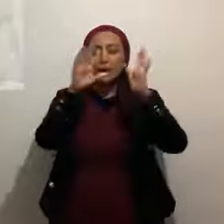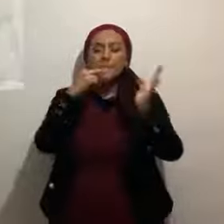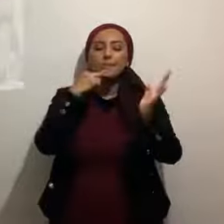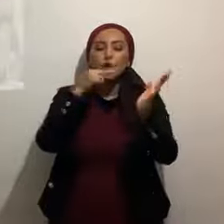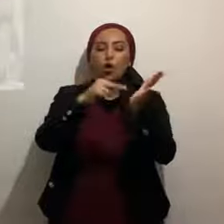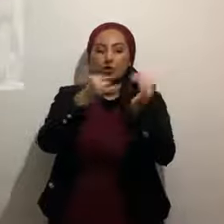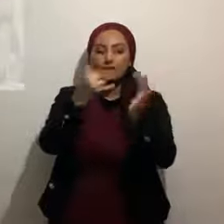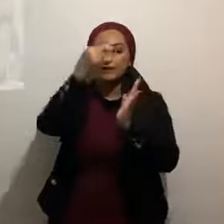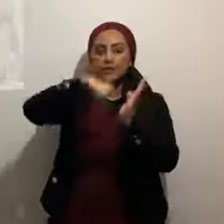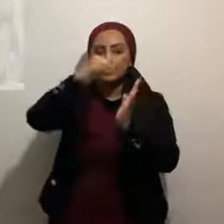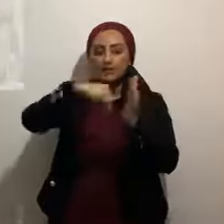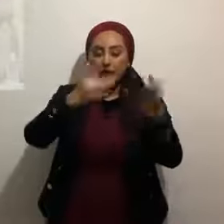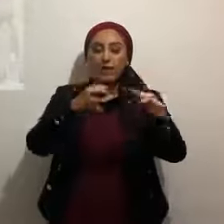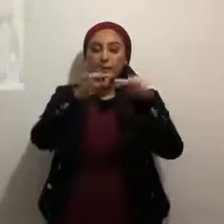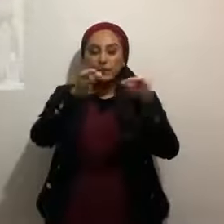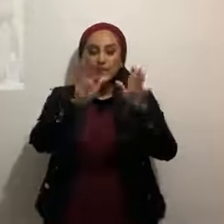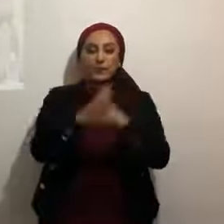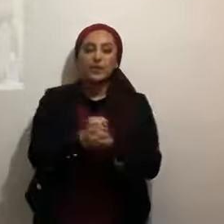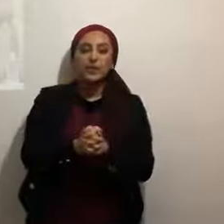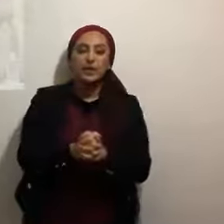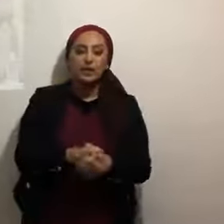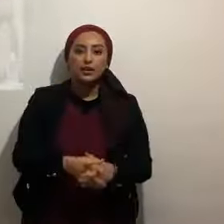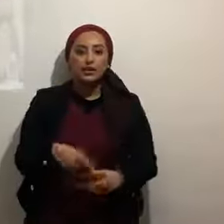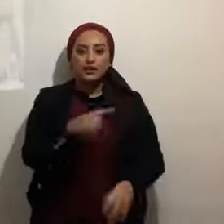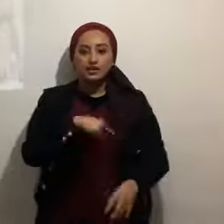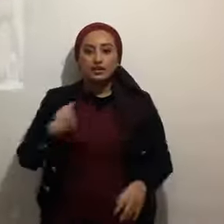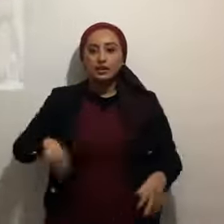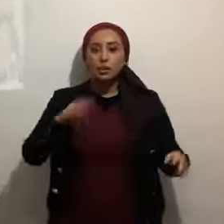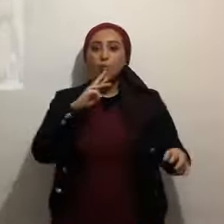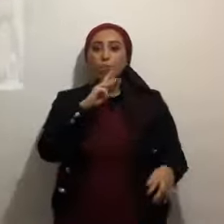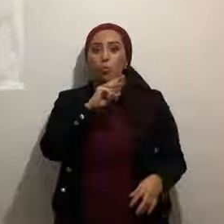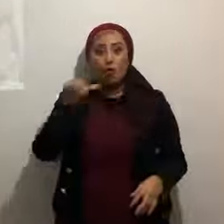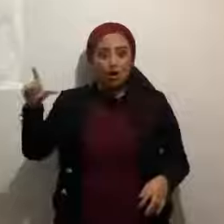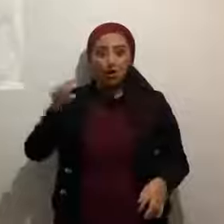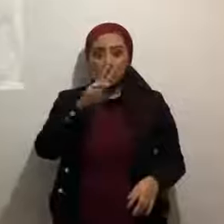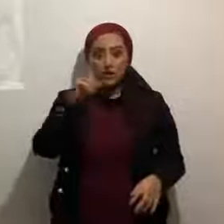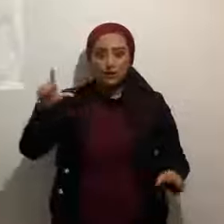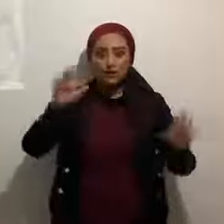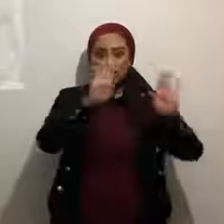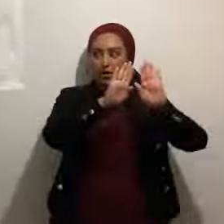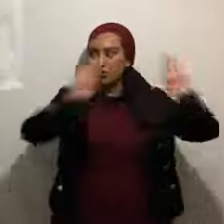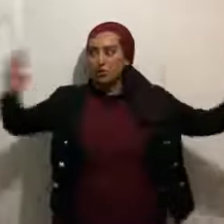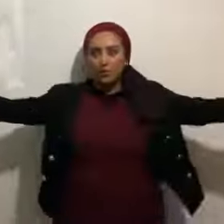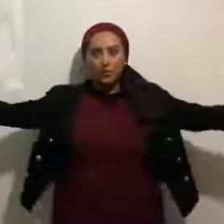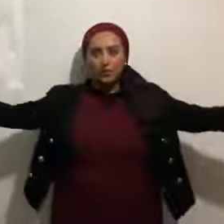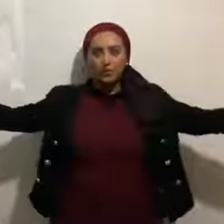explico. La muralla china, que es una obra de arquitectura